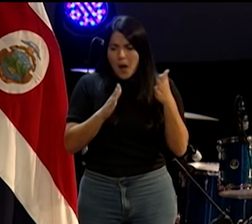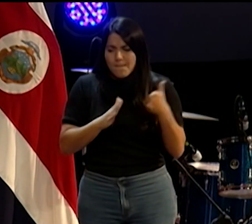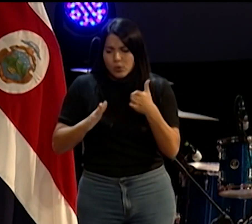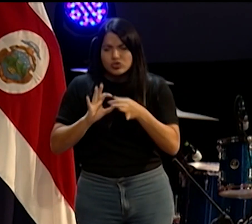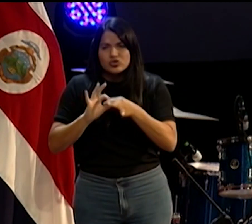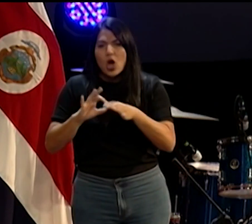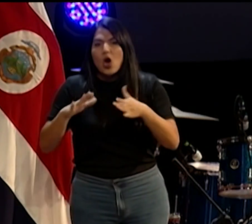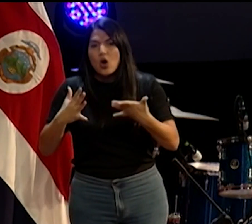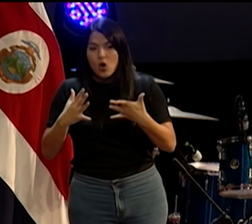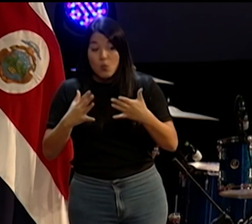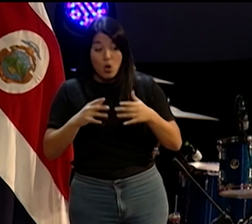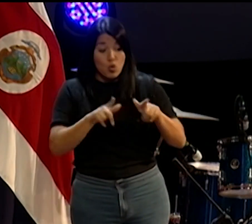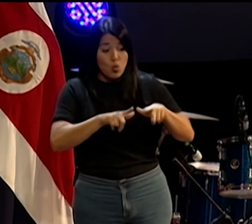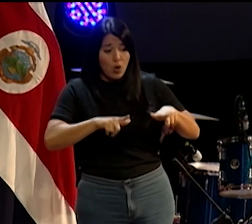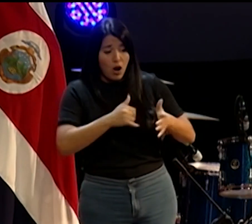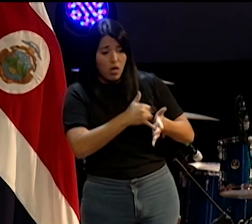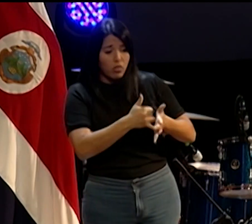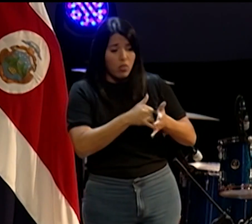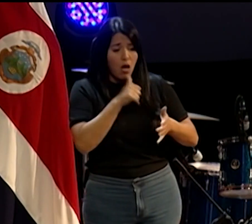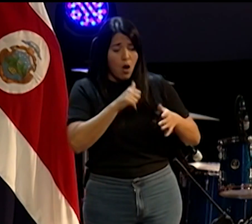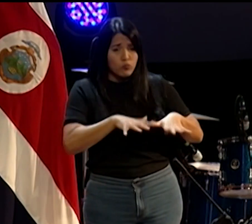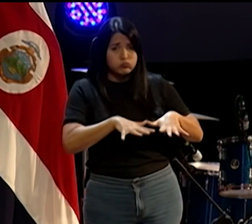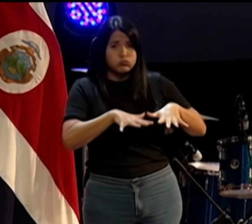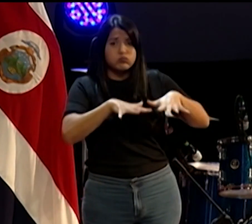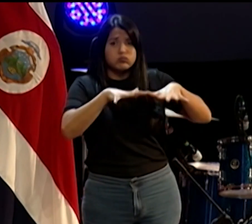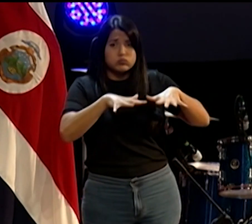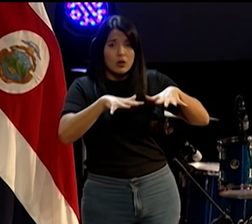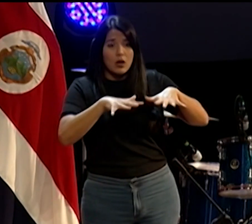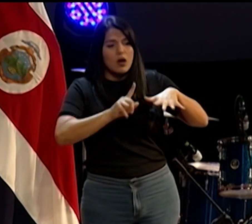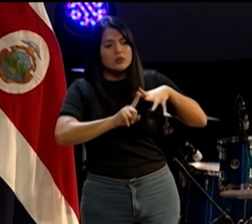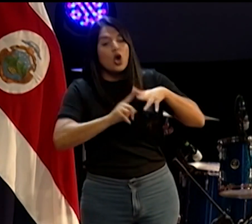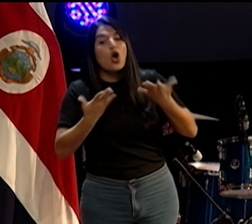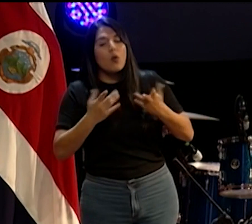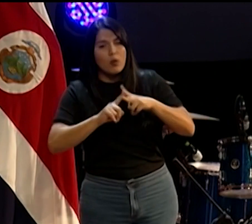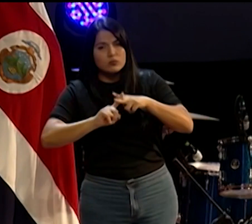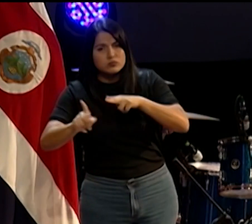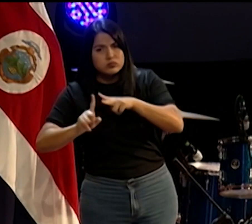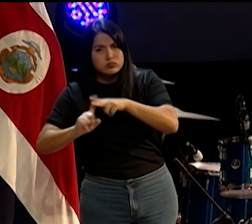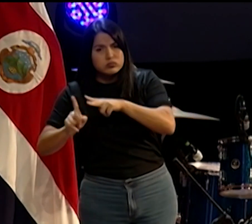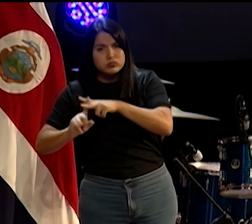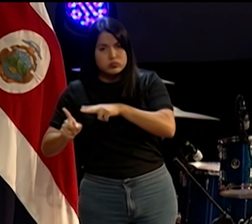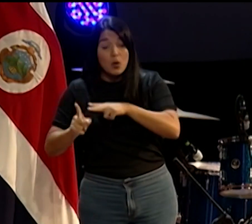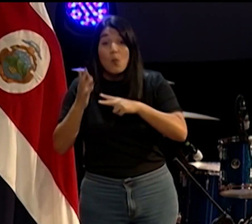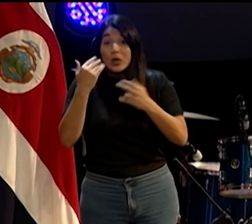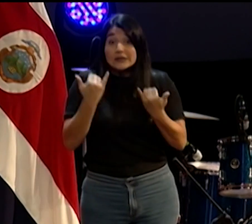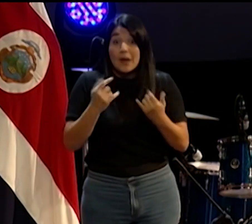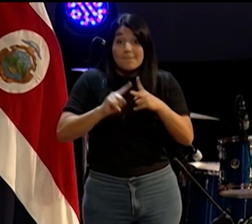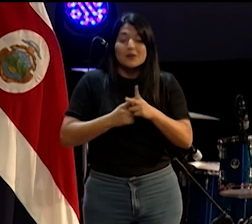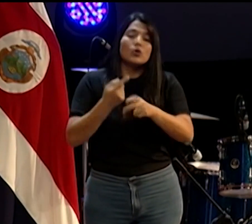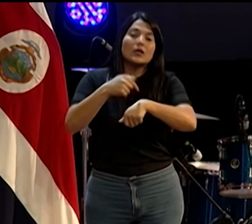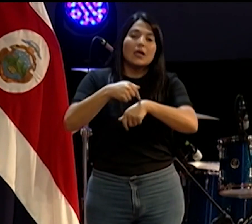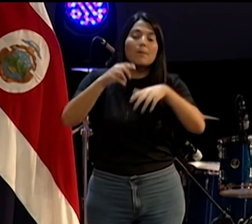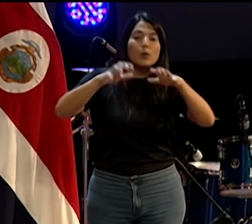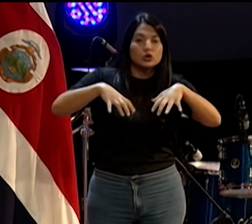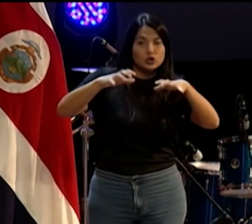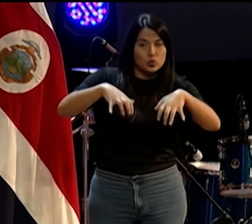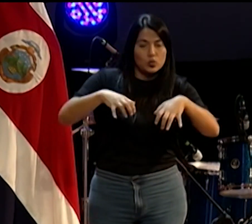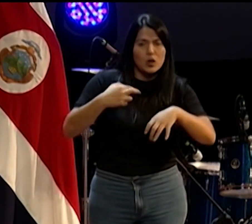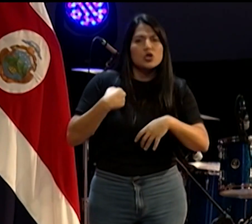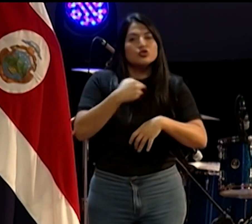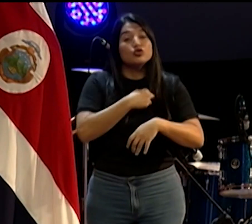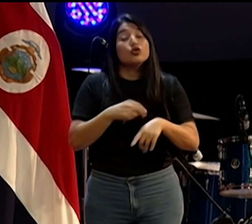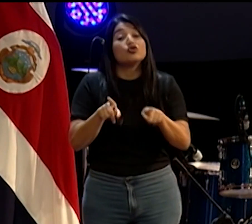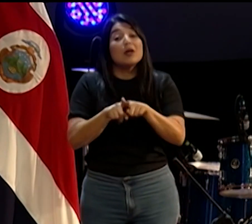la evacuación de zonas vulnerables por inundaciones, dado que ya estamos en la época lluviosa. Tenemos que trabajar protocolos de